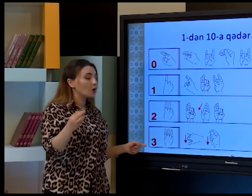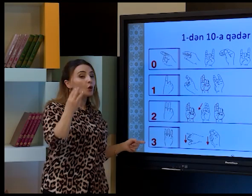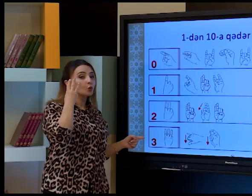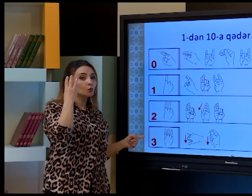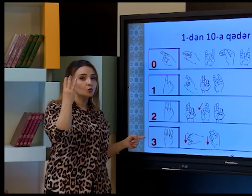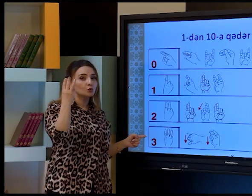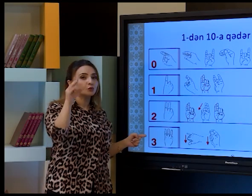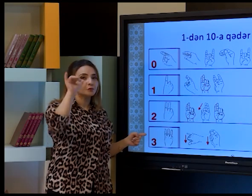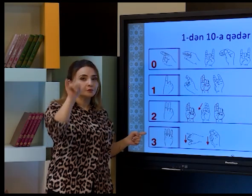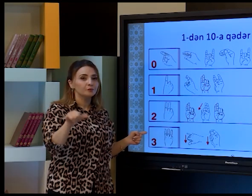3